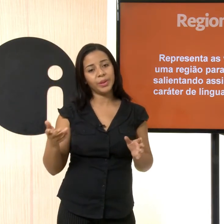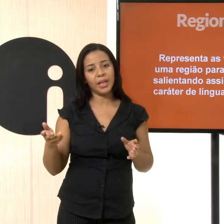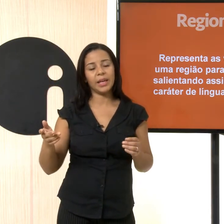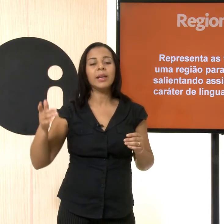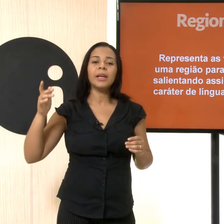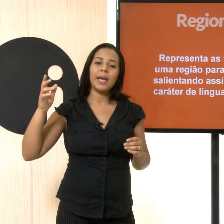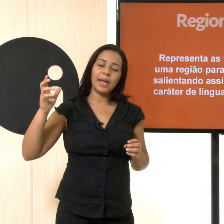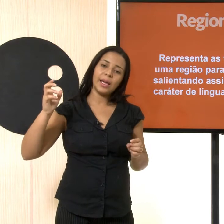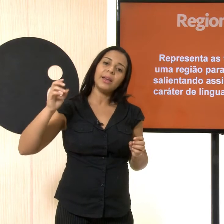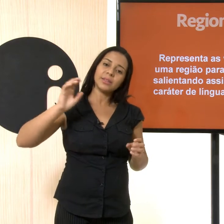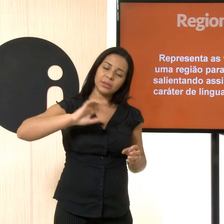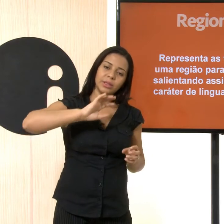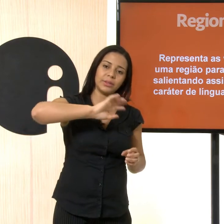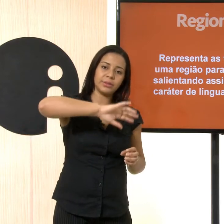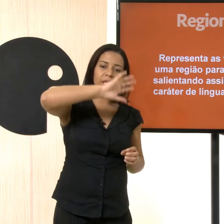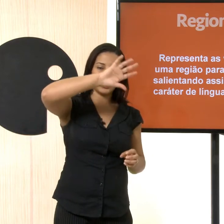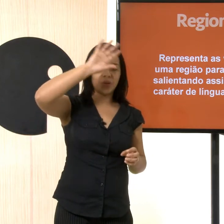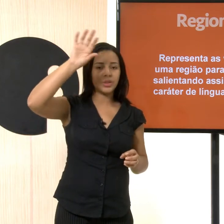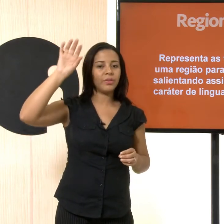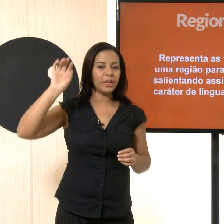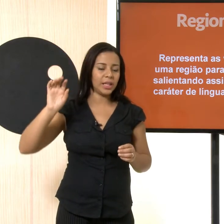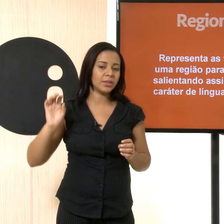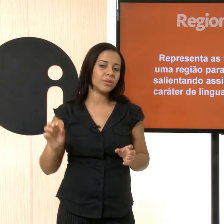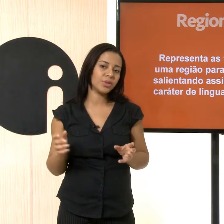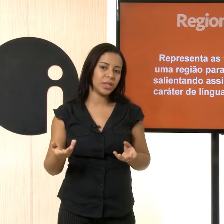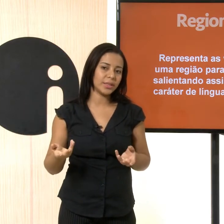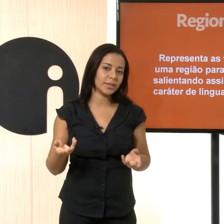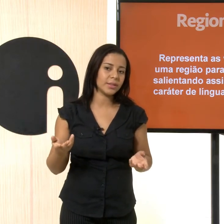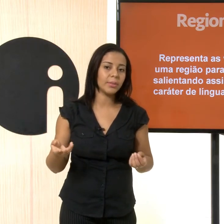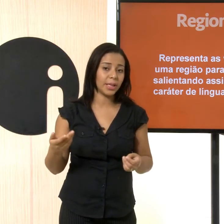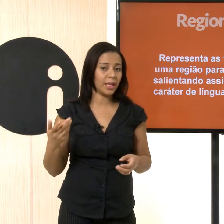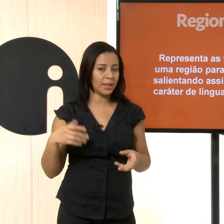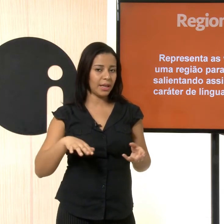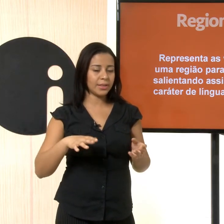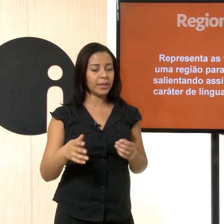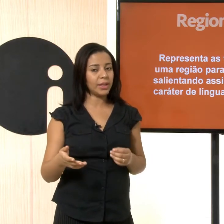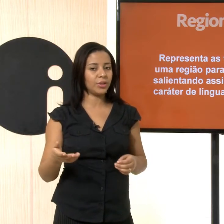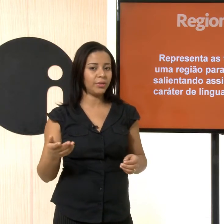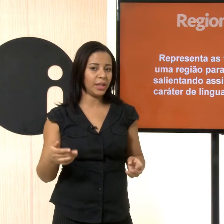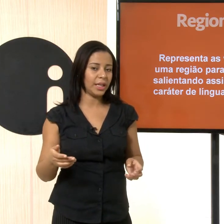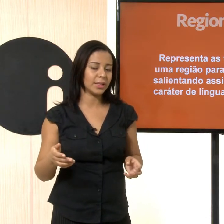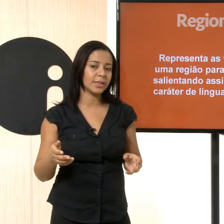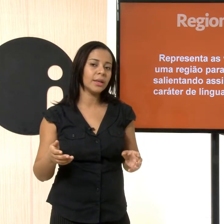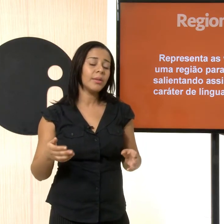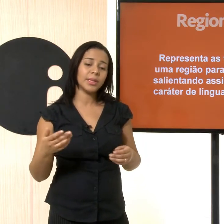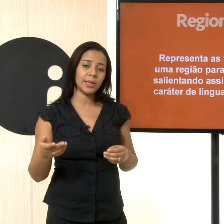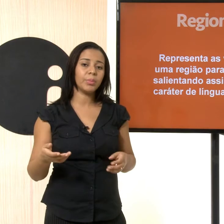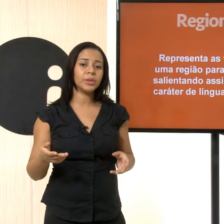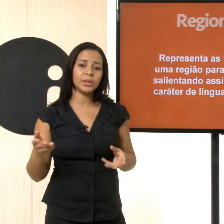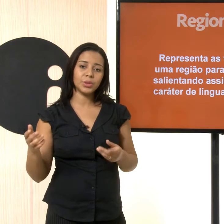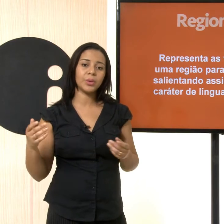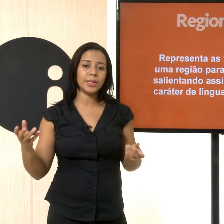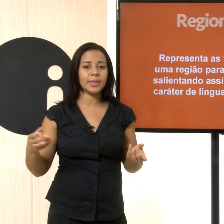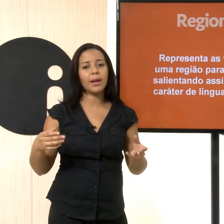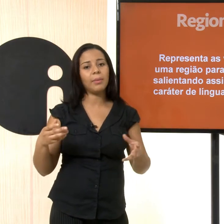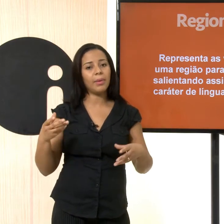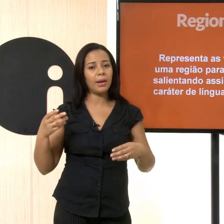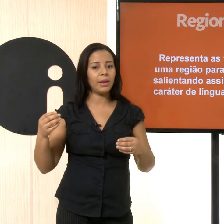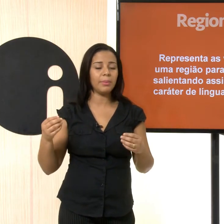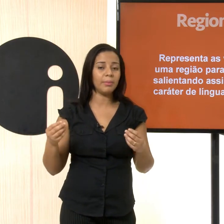quê? Em regiões diferentes, utiliza-se também sinais diferentes. Mas é importante conhecer